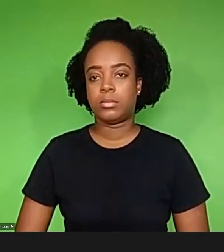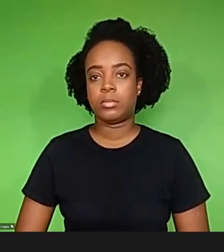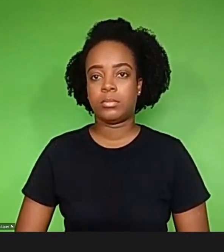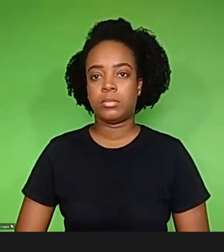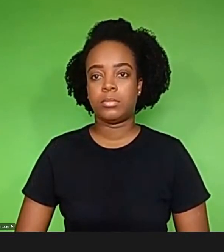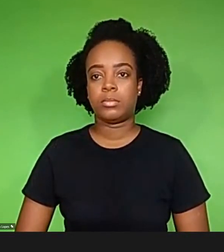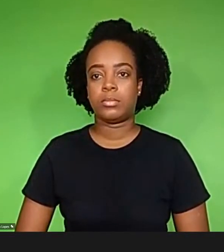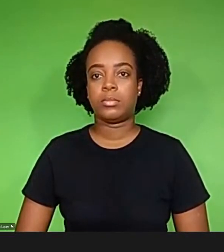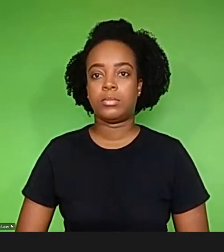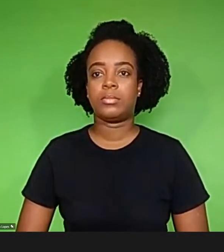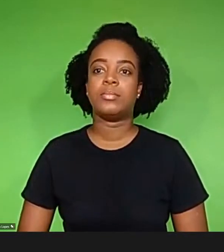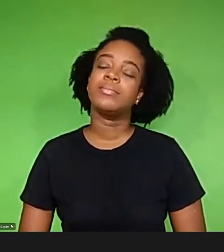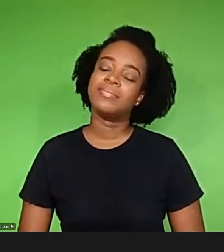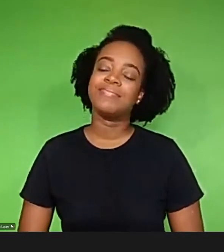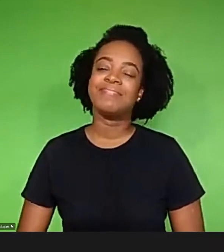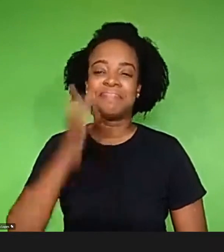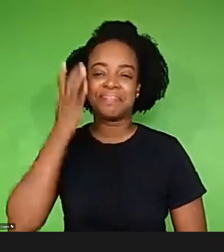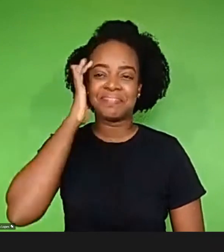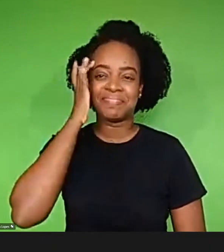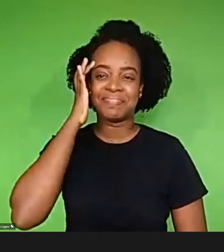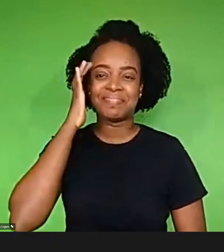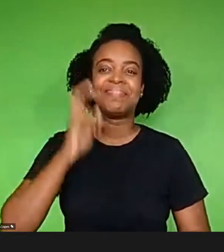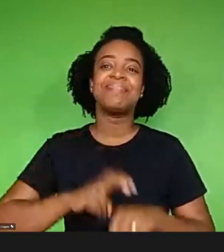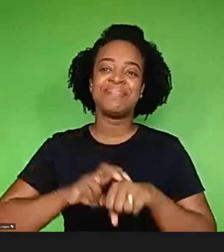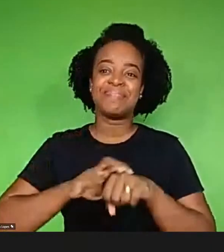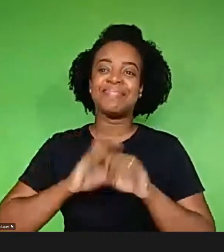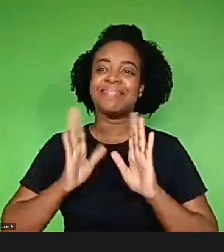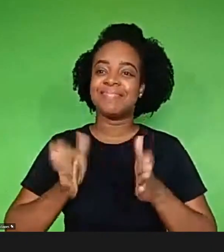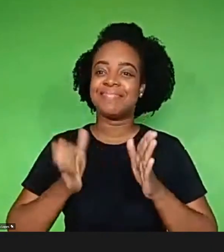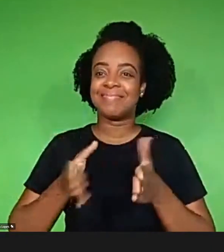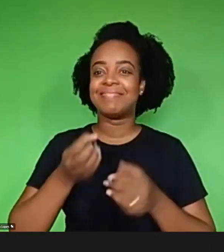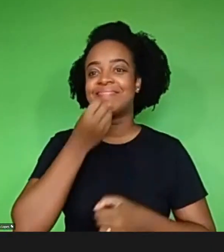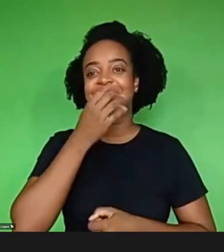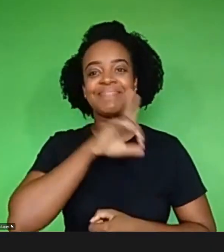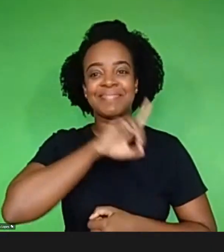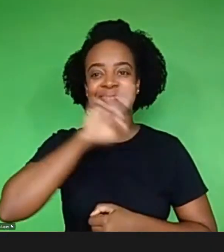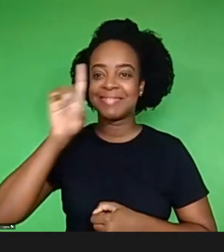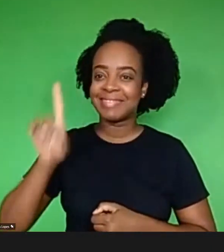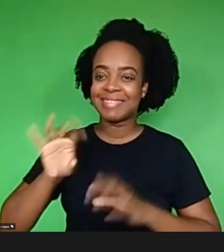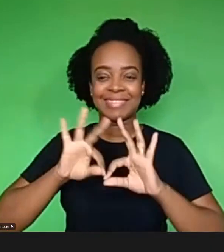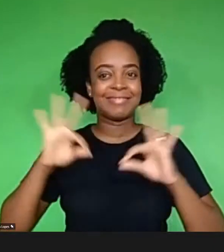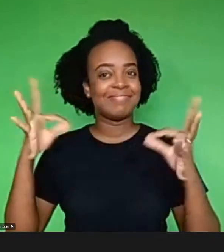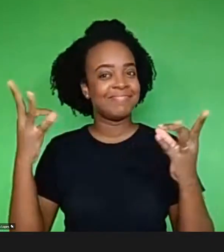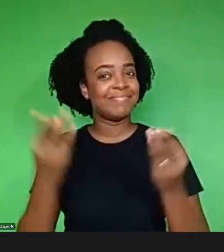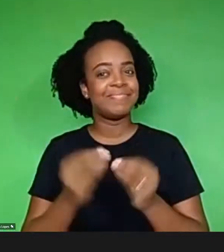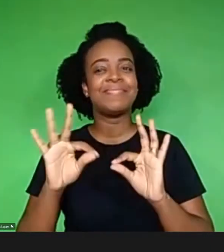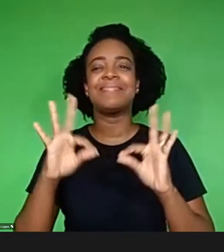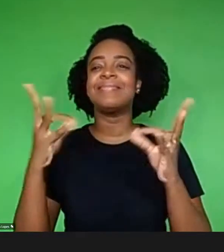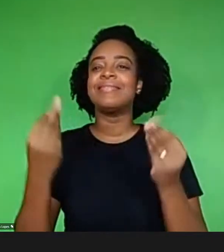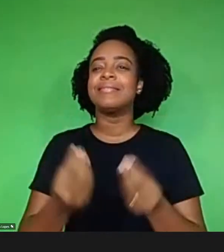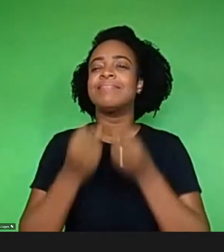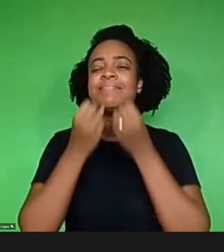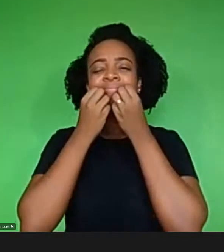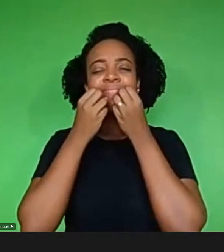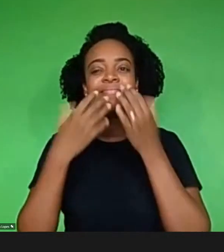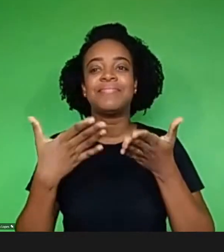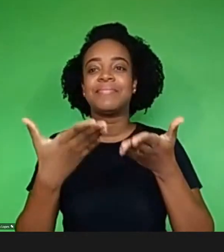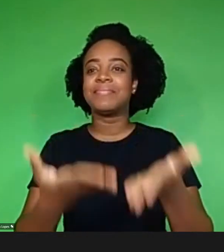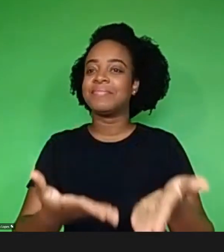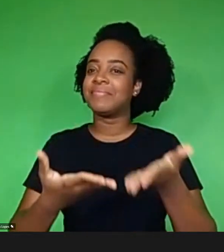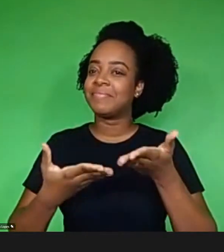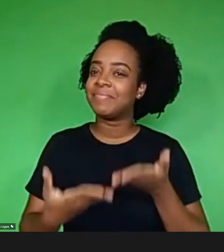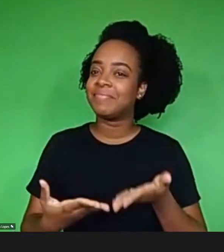eu acho que a gente já está online. Bom dia, gente. Bom dia a todos. Sejam todos bem-vindos, os pais,